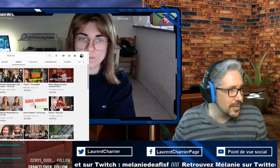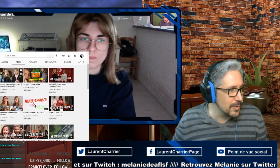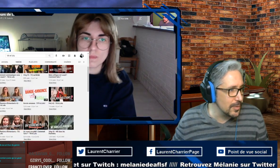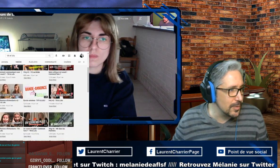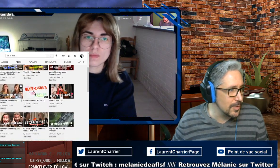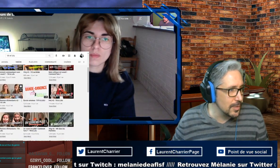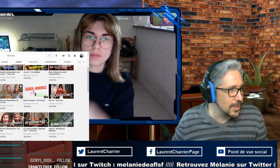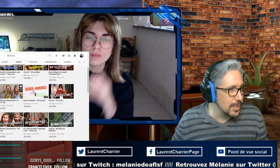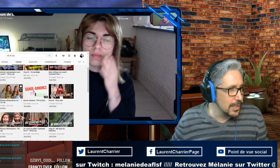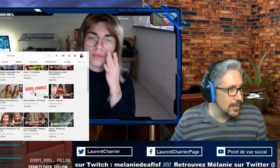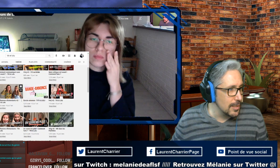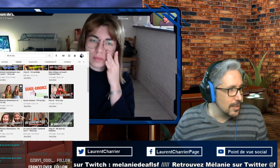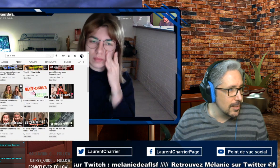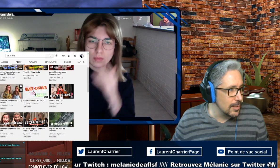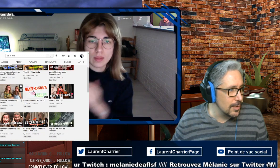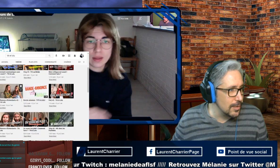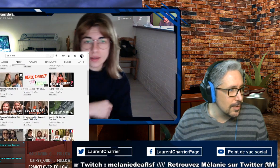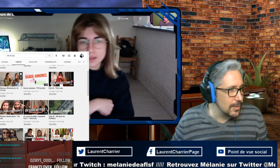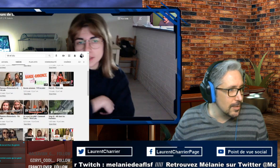la vidéo?